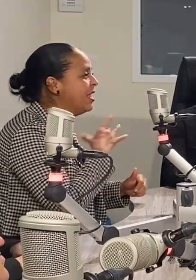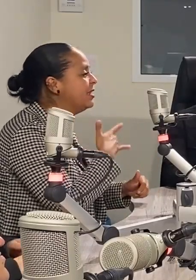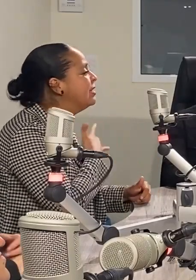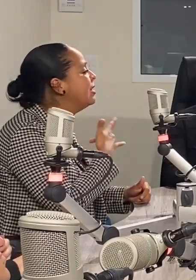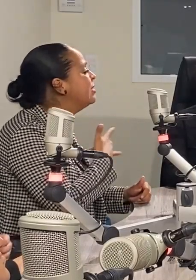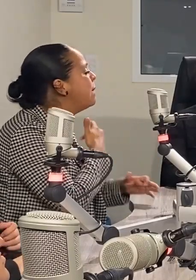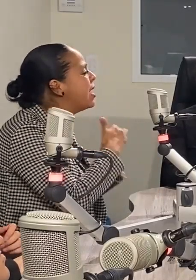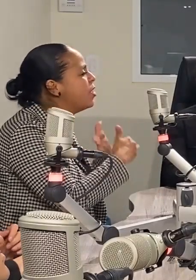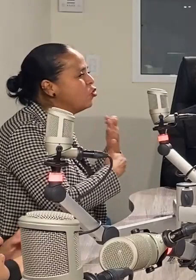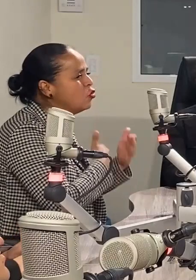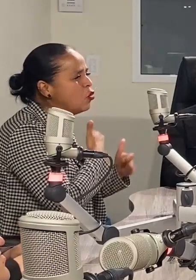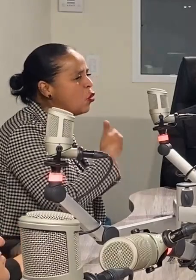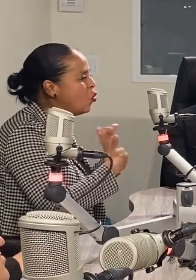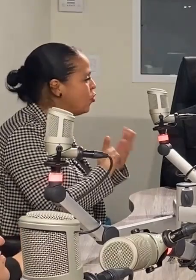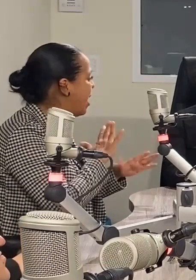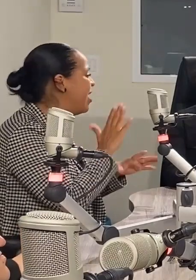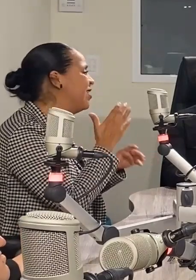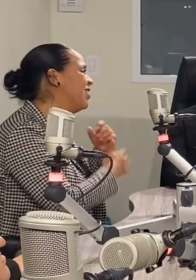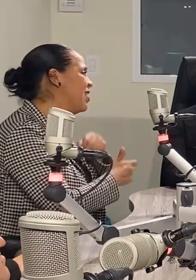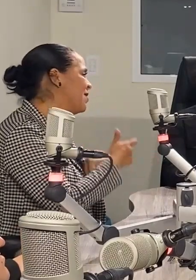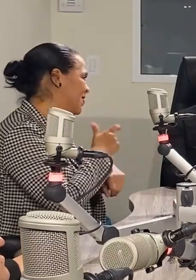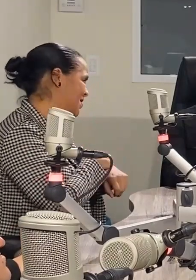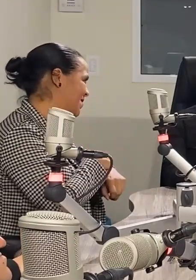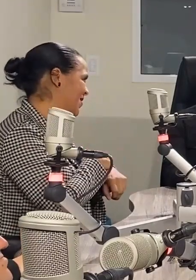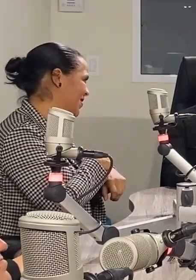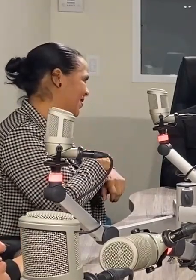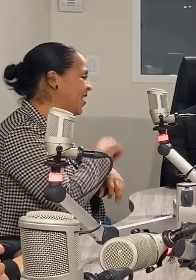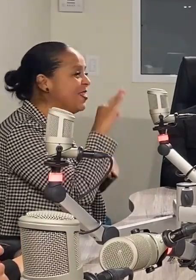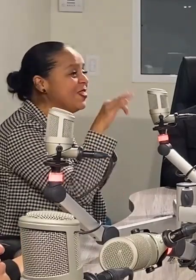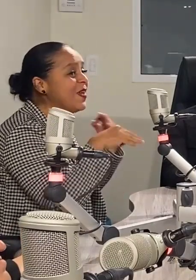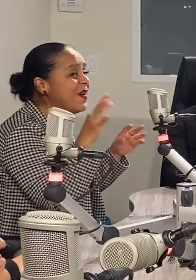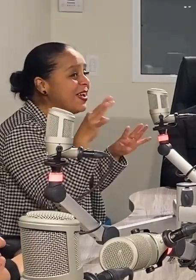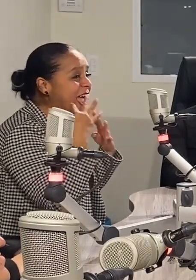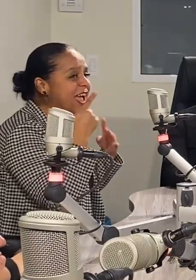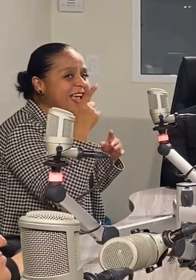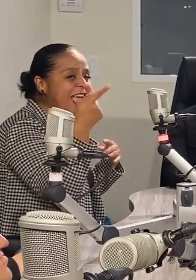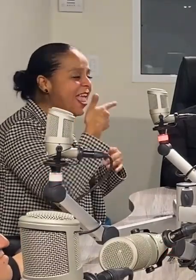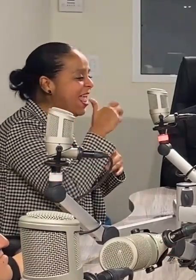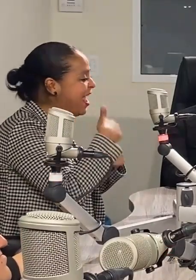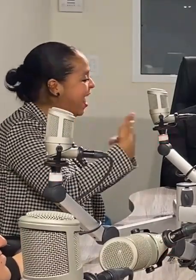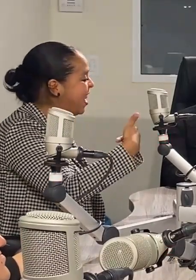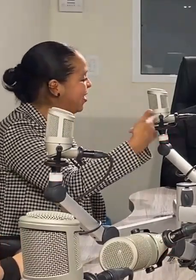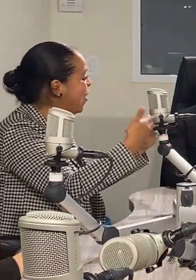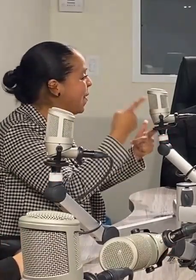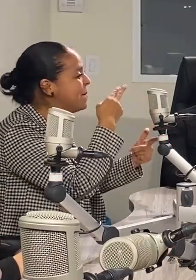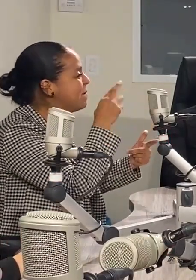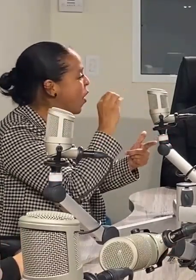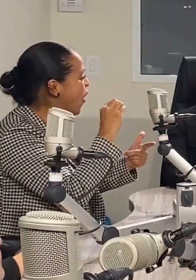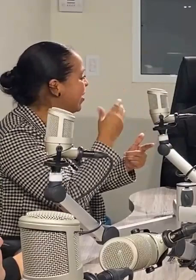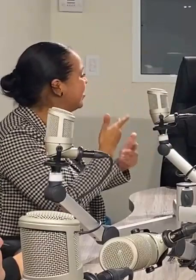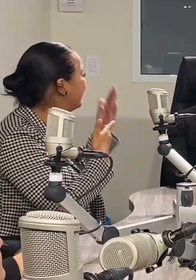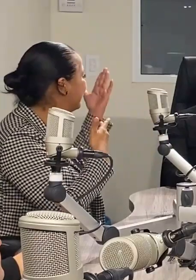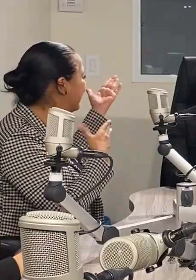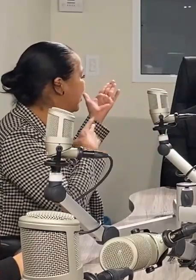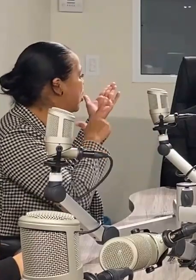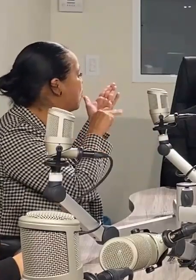para todas y todos. Ya se nos acabó el tiempo, espero que lo hayan disfrutado. Esto fue Generación Pro. En producción tenemos a